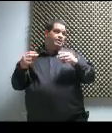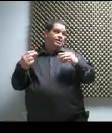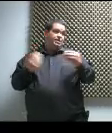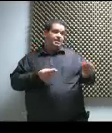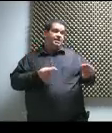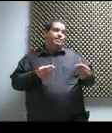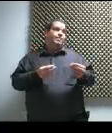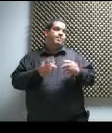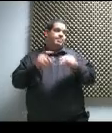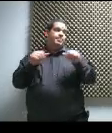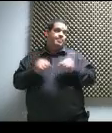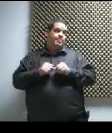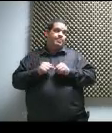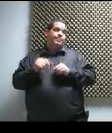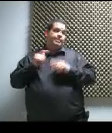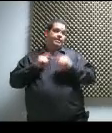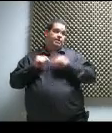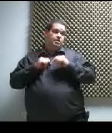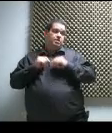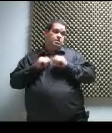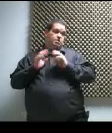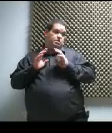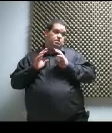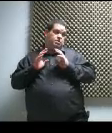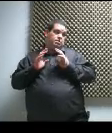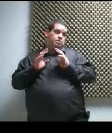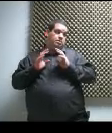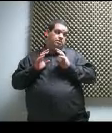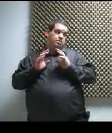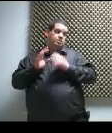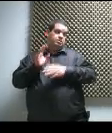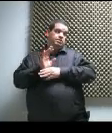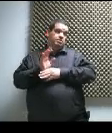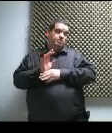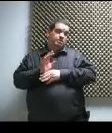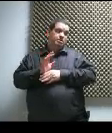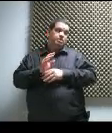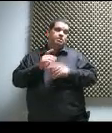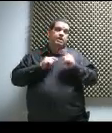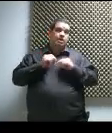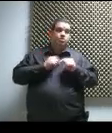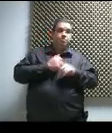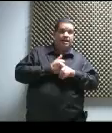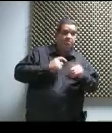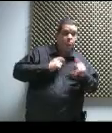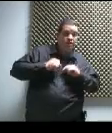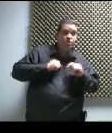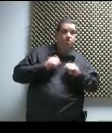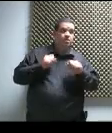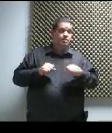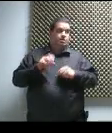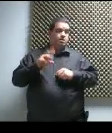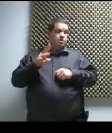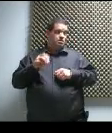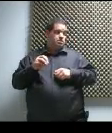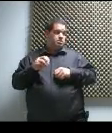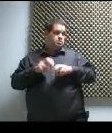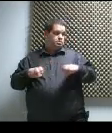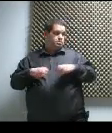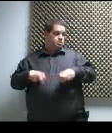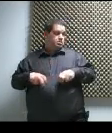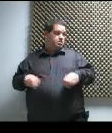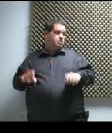del espacio, el teatro, el espacio, ¿verdad? Porque es el teatro para cine, teatro para teatro, per se, con capacidad para 60 butacas.